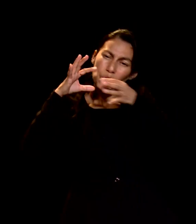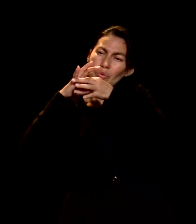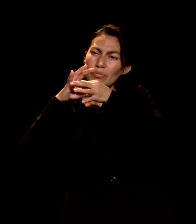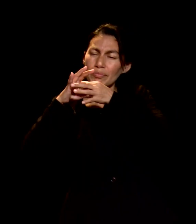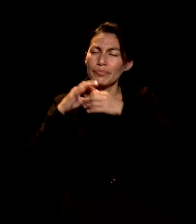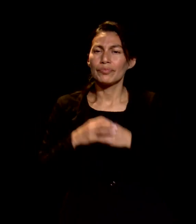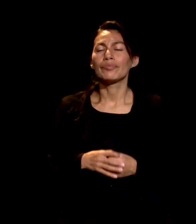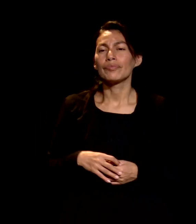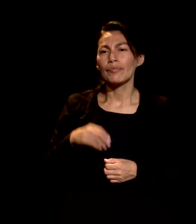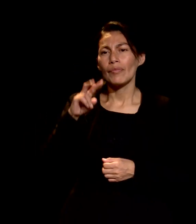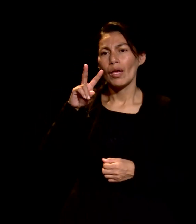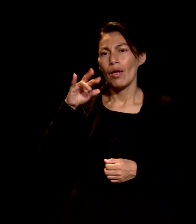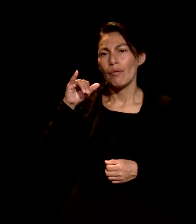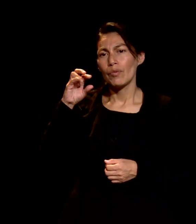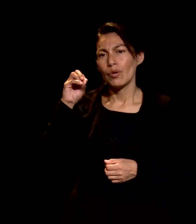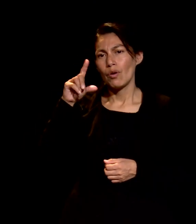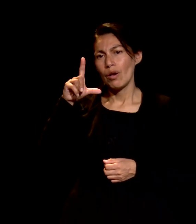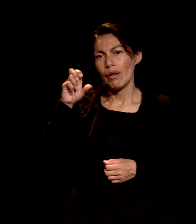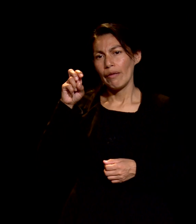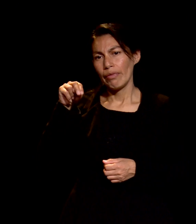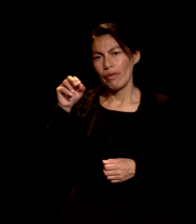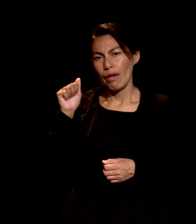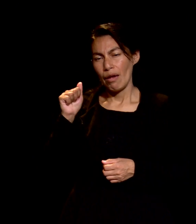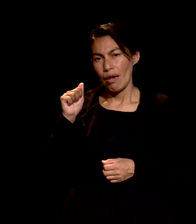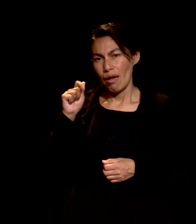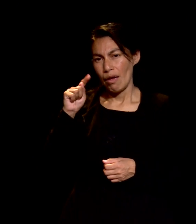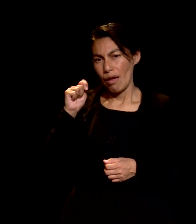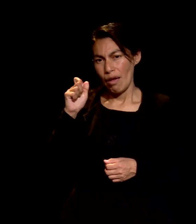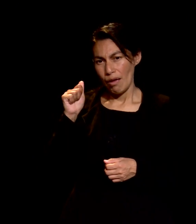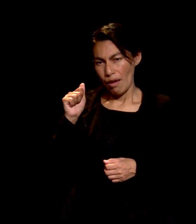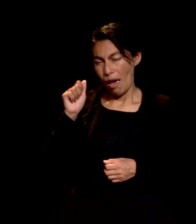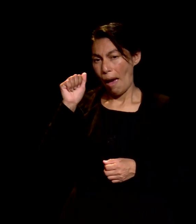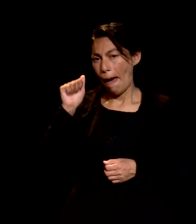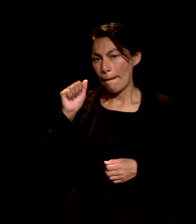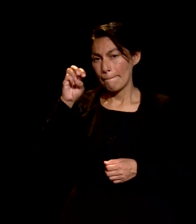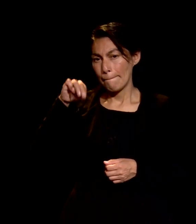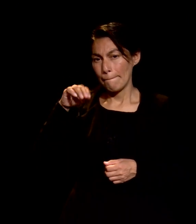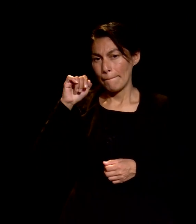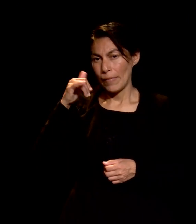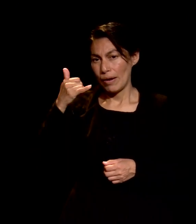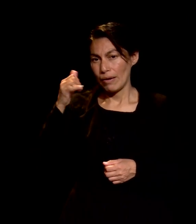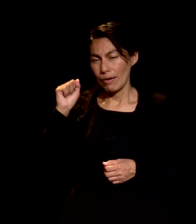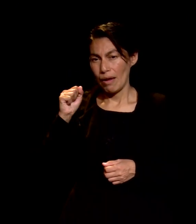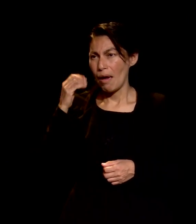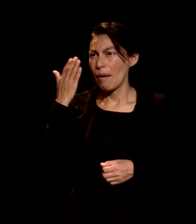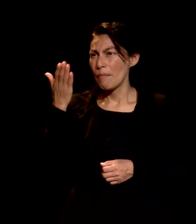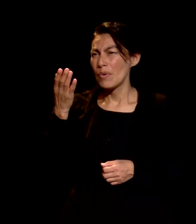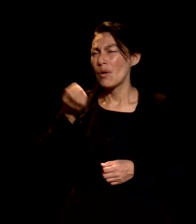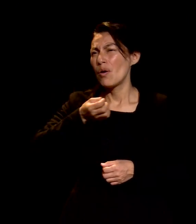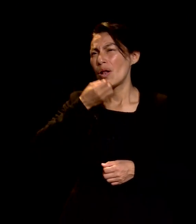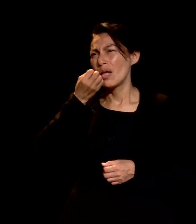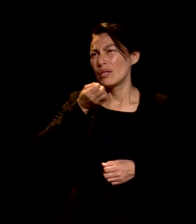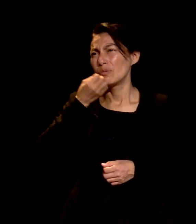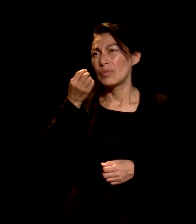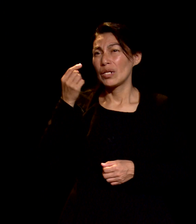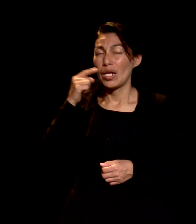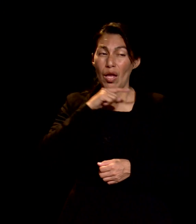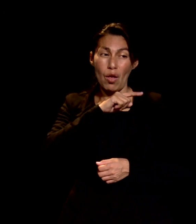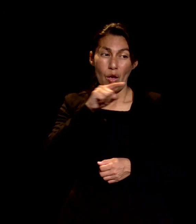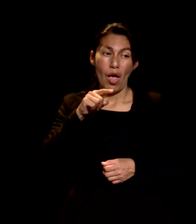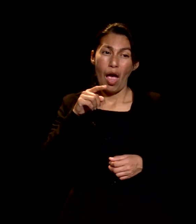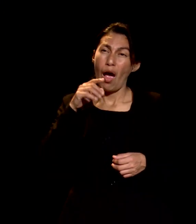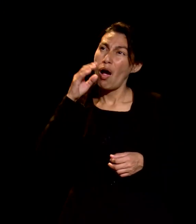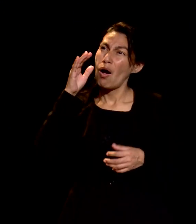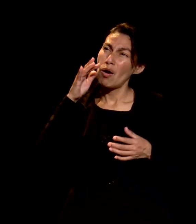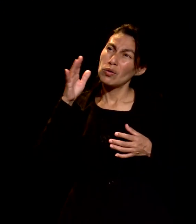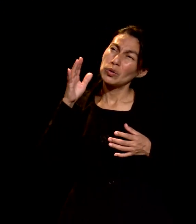Amaya Pido oración por mi familia Gómez Amaya Para que acepten el llamado De nuestro Dios En su corazón Amén